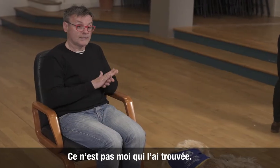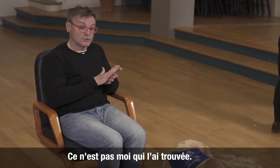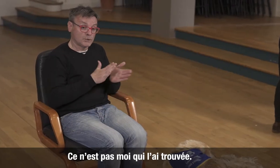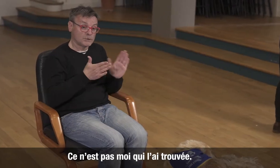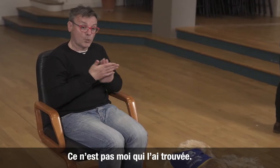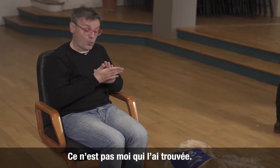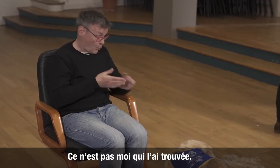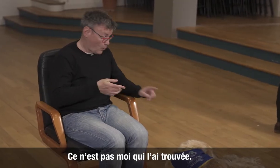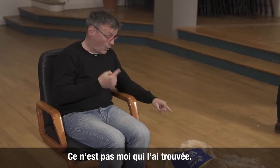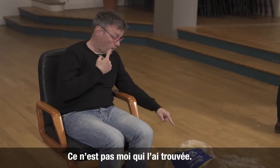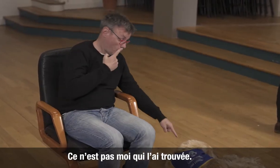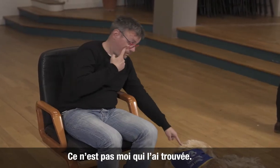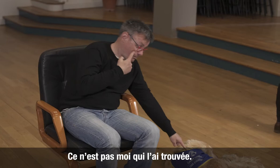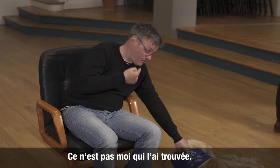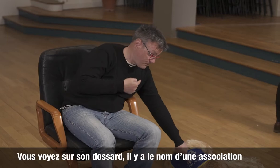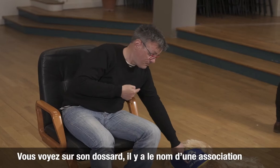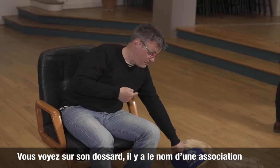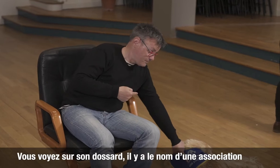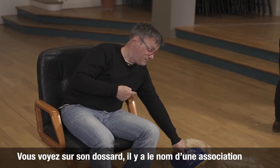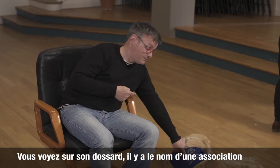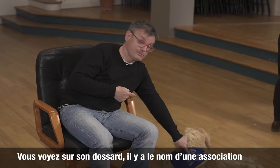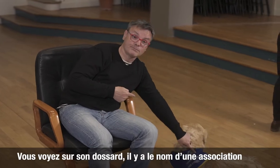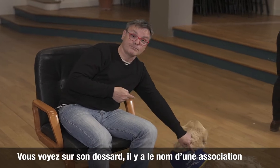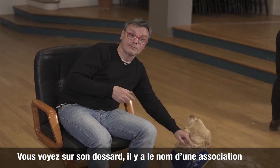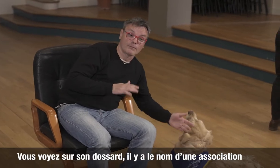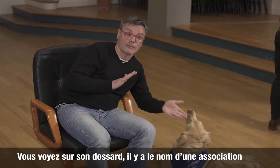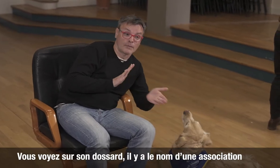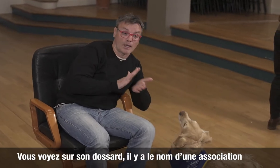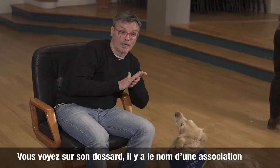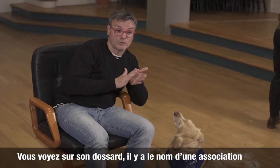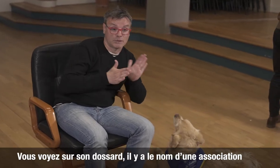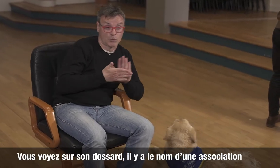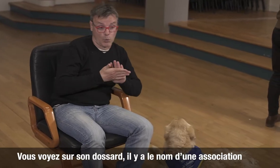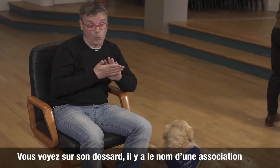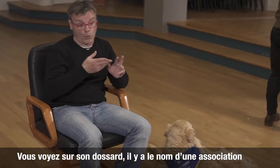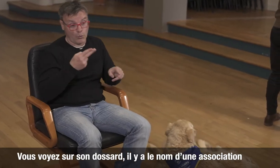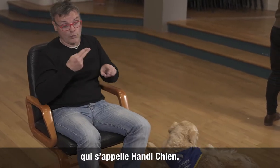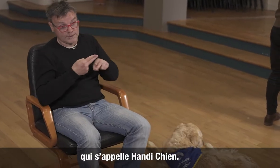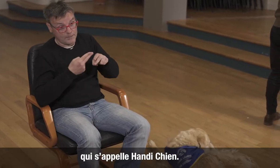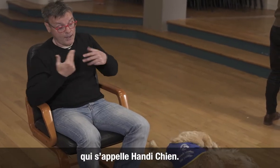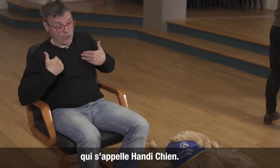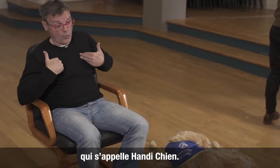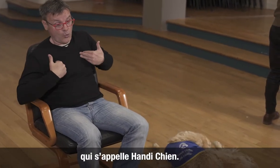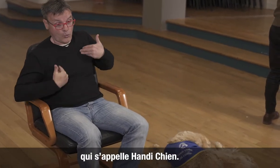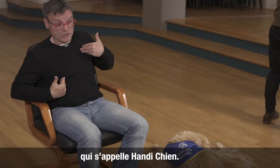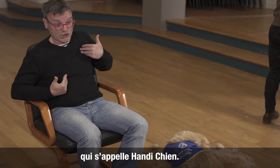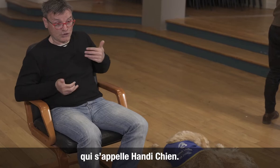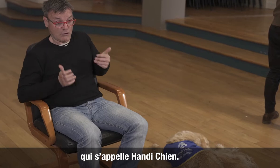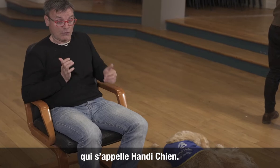Alors, ce n pas moi qui l'ai trouvé. Vous voyez, sur son dossard, il y a le nom d'une association. C une association qui s